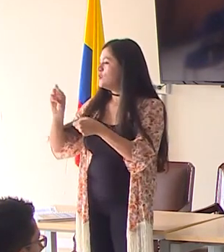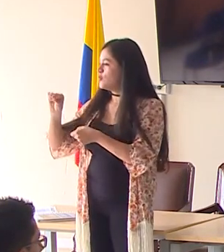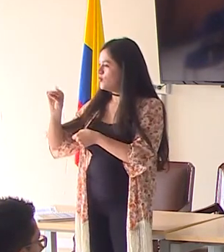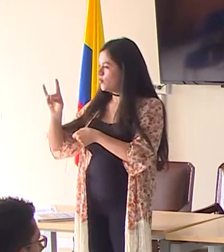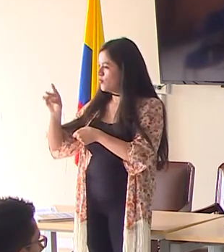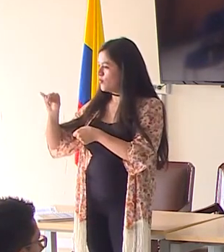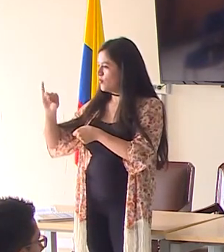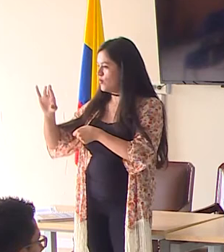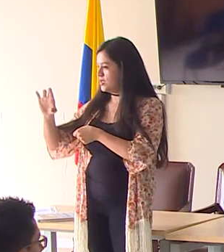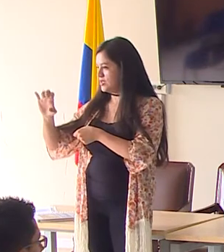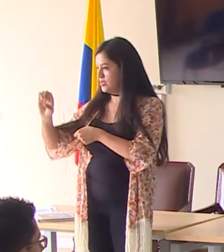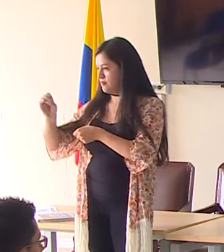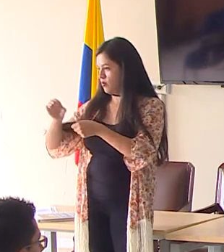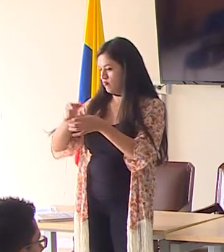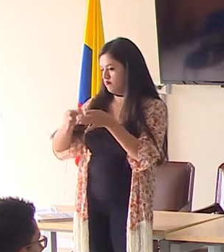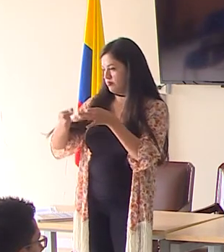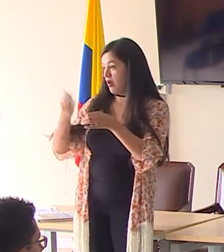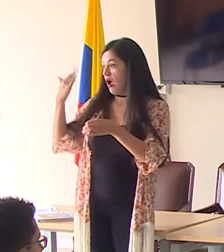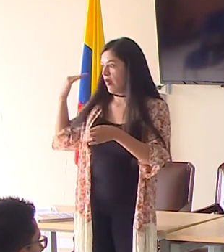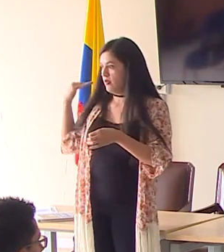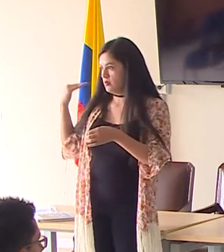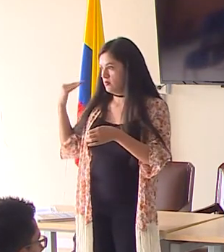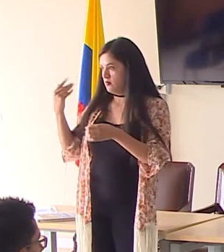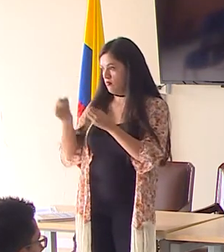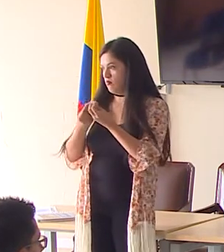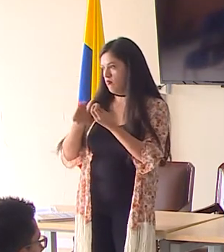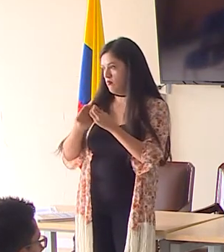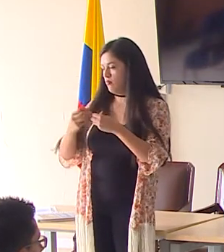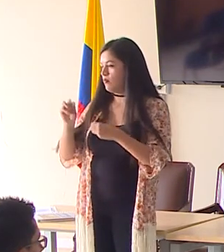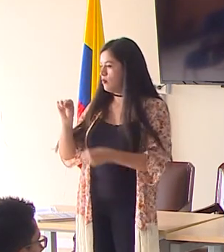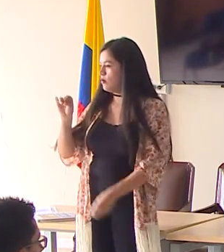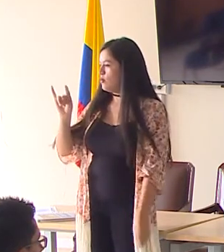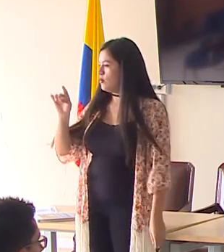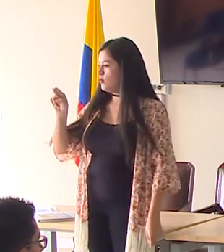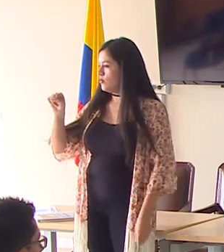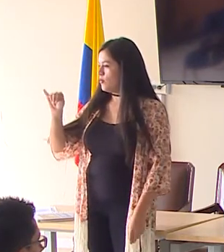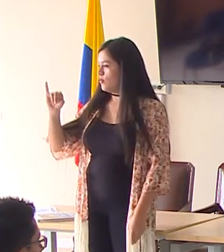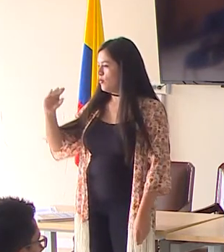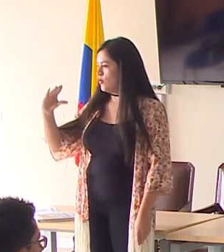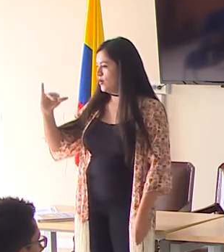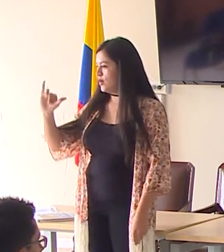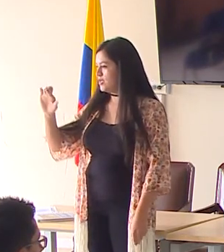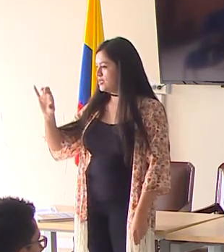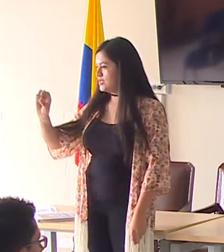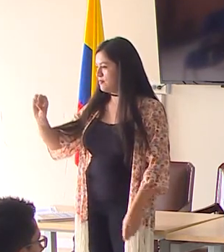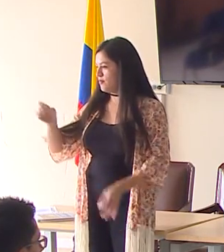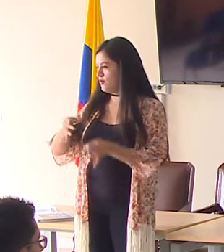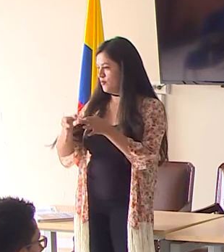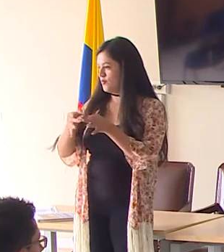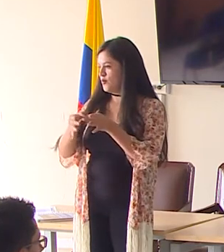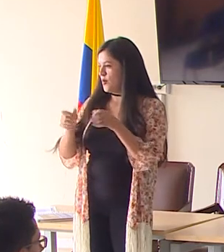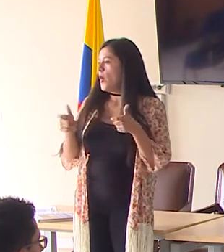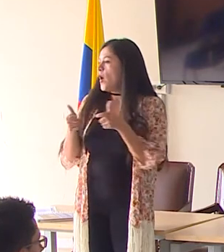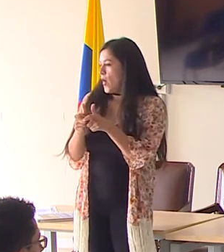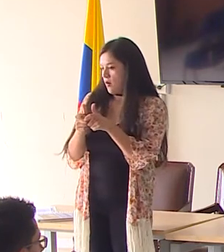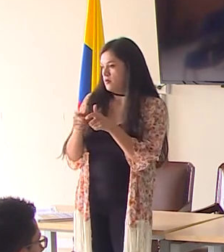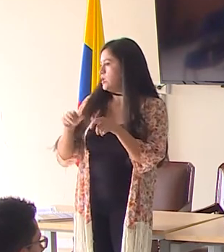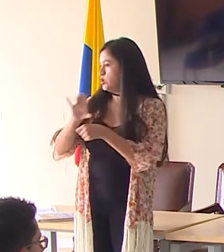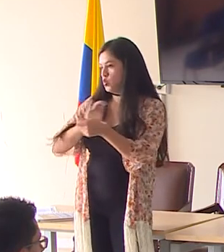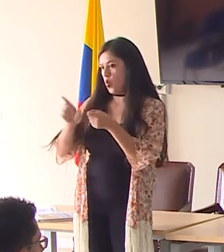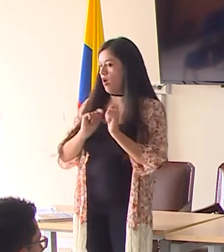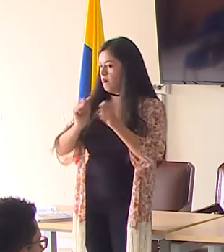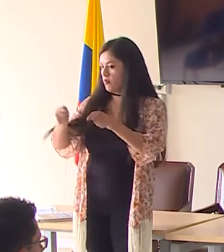básicamente esta área digamos adminis político administrativamente y hay una serie de municipios